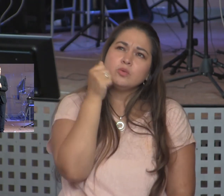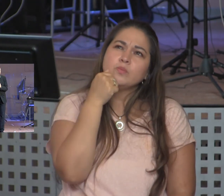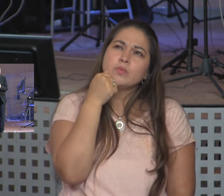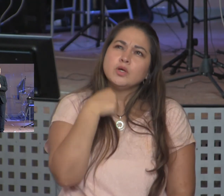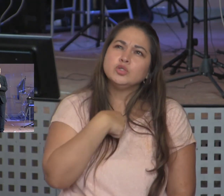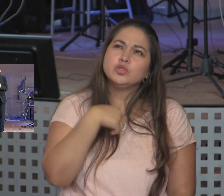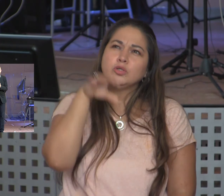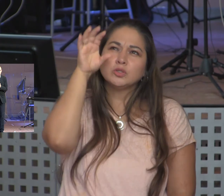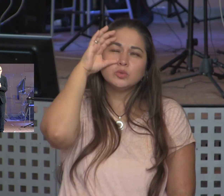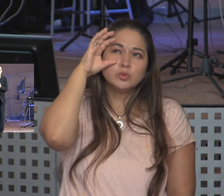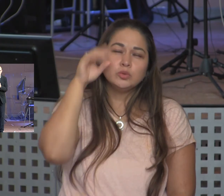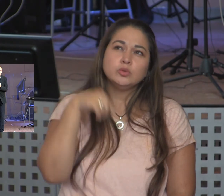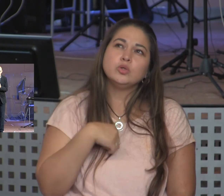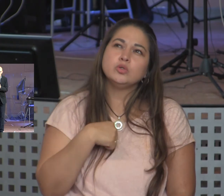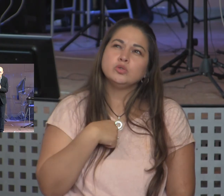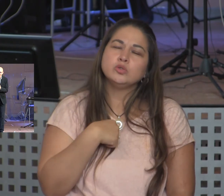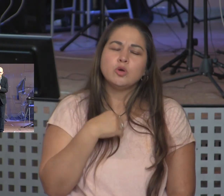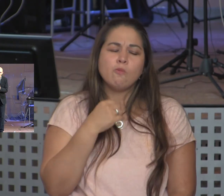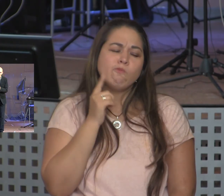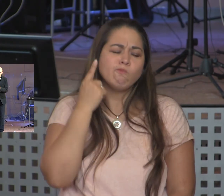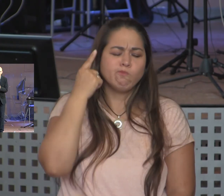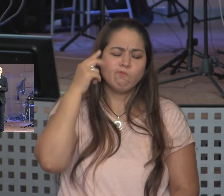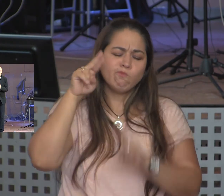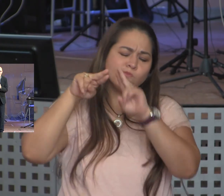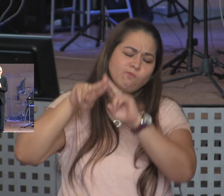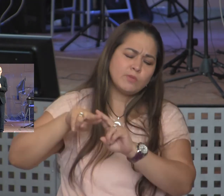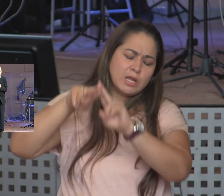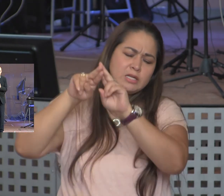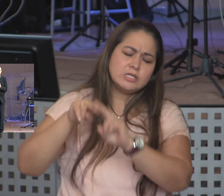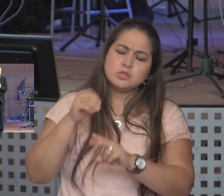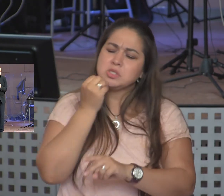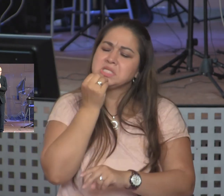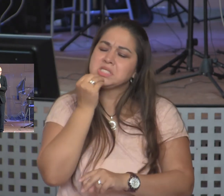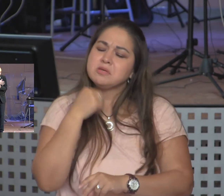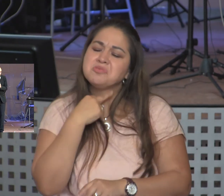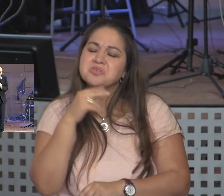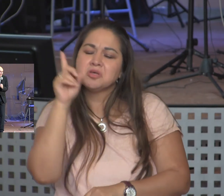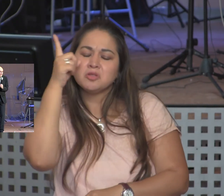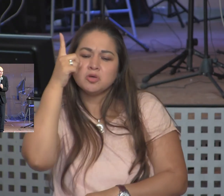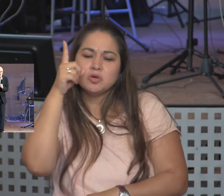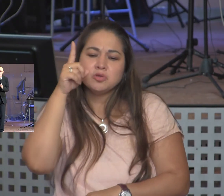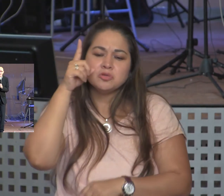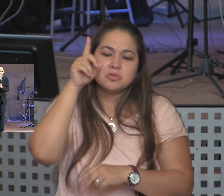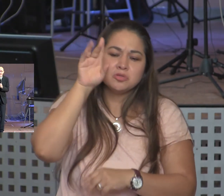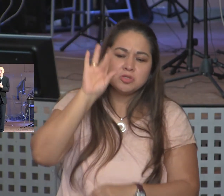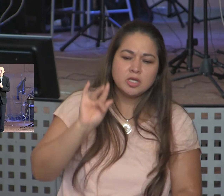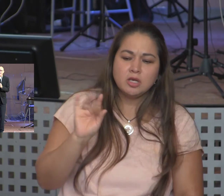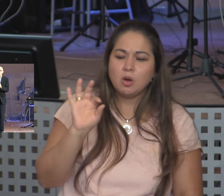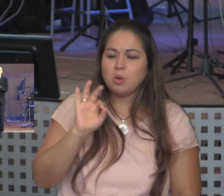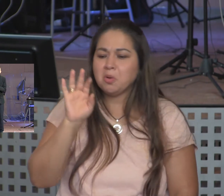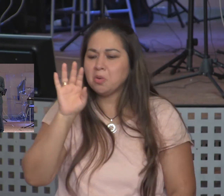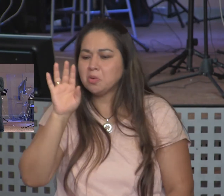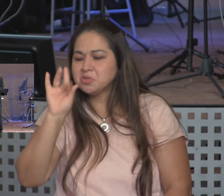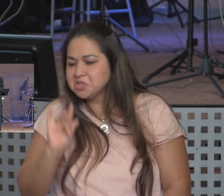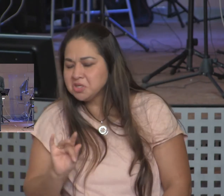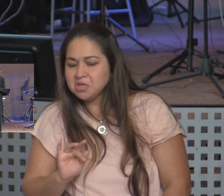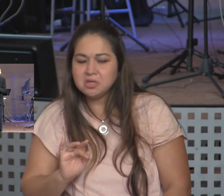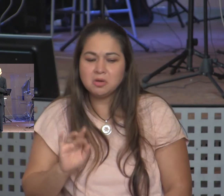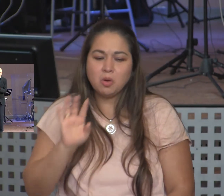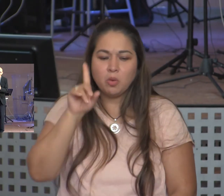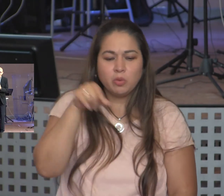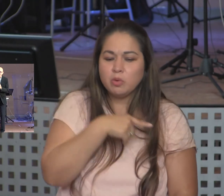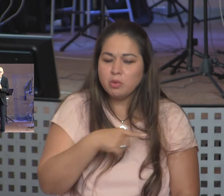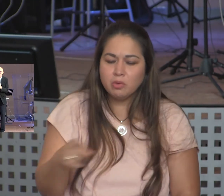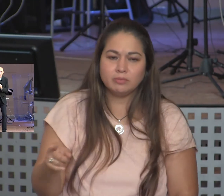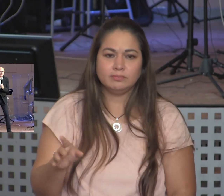palabra de Dios, pero tú no has oído la voz de Dios. La voz de Dios, y como lo cuento más de una vez, tiene el poder como me pasó